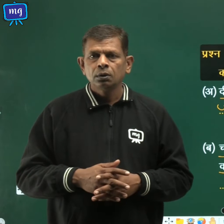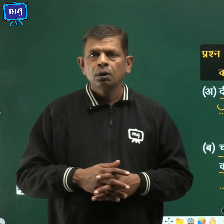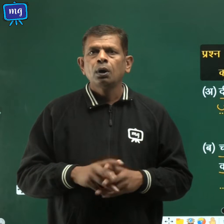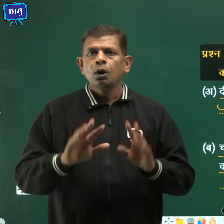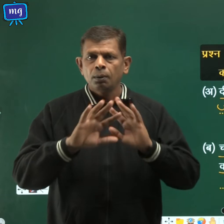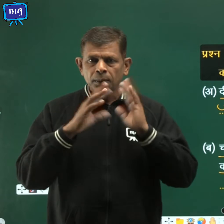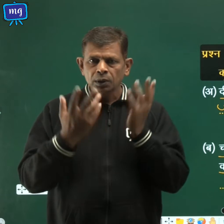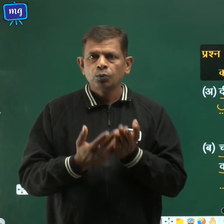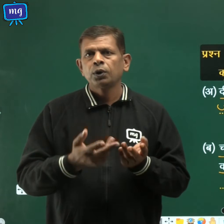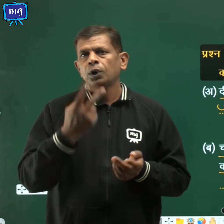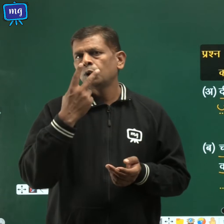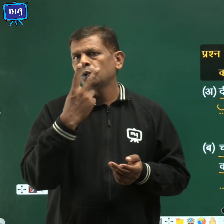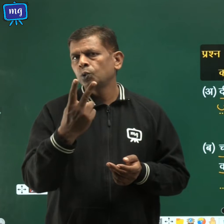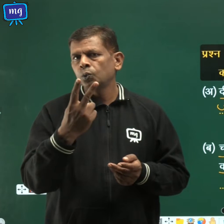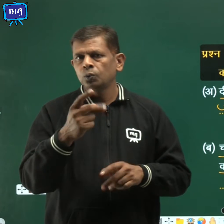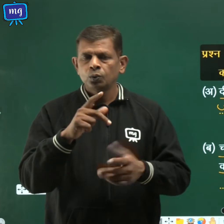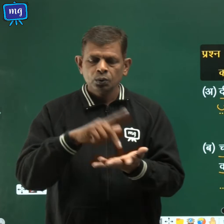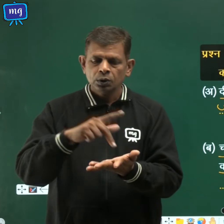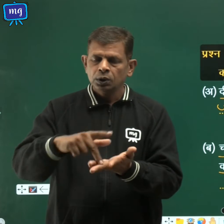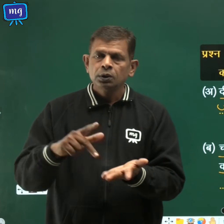पृथ्वी के 2 क्षेत्र